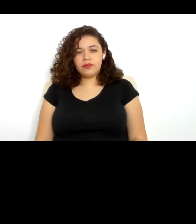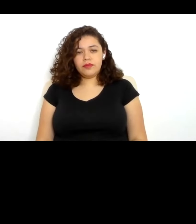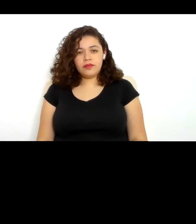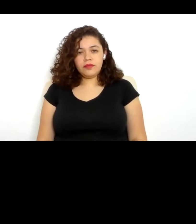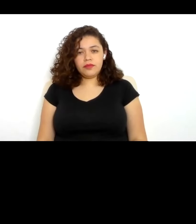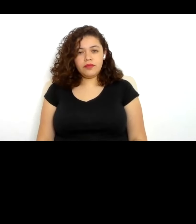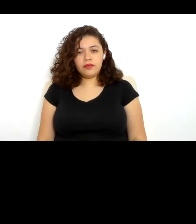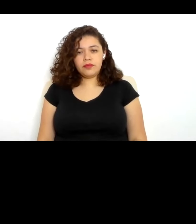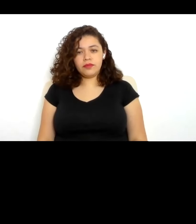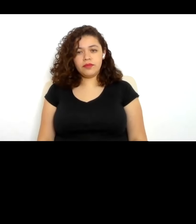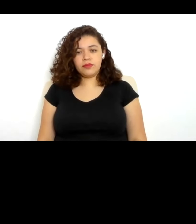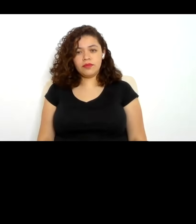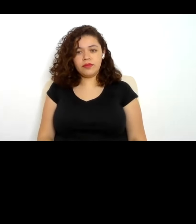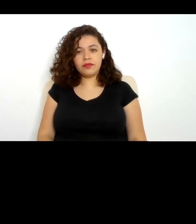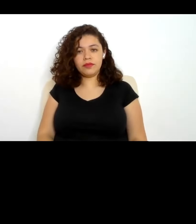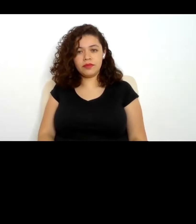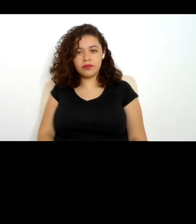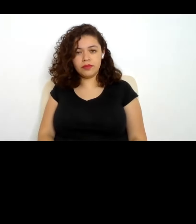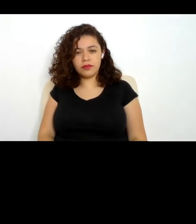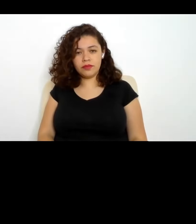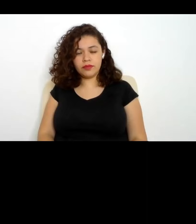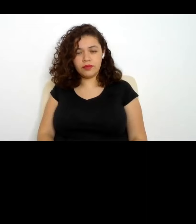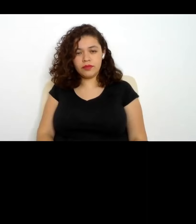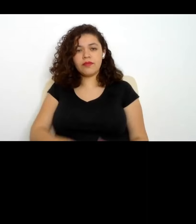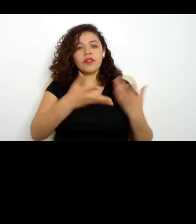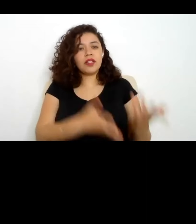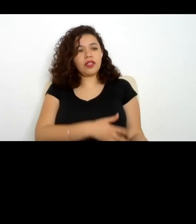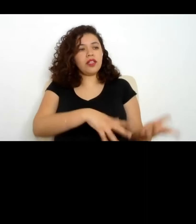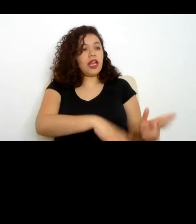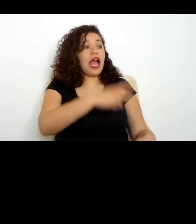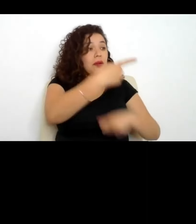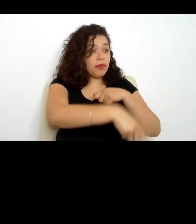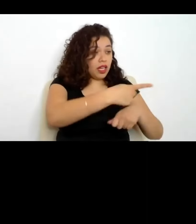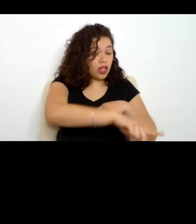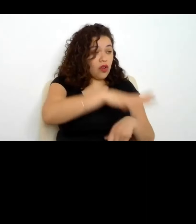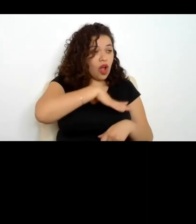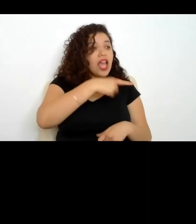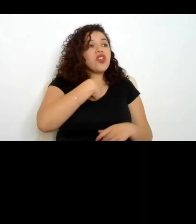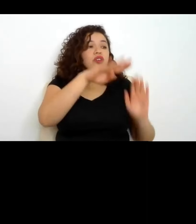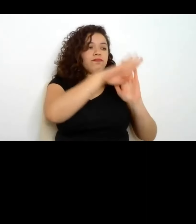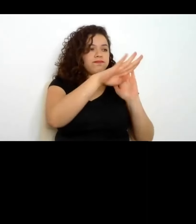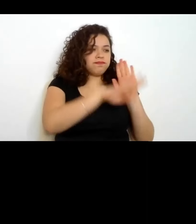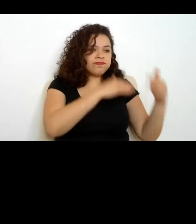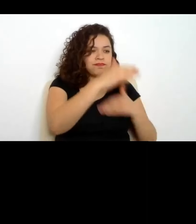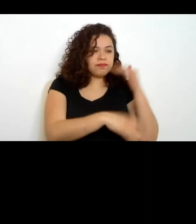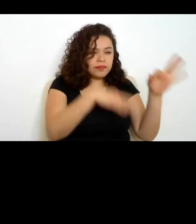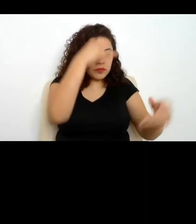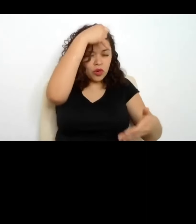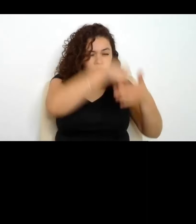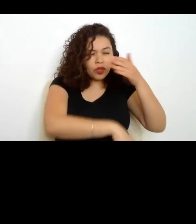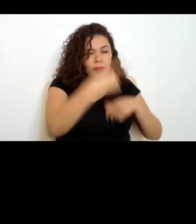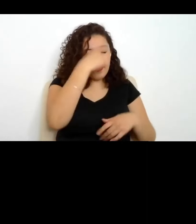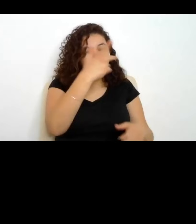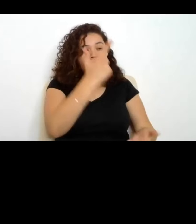ocurrió la vulneración y que haya tomado las medidas o acciones encaminadas para el proceso de revisión exhaustiva de la magnitud de